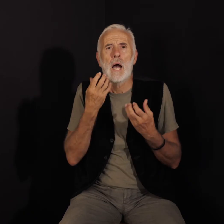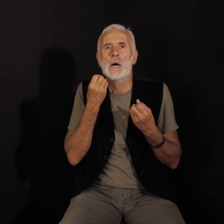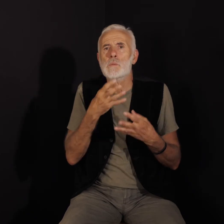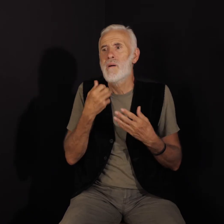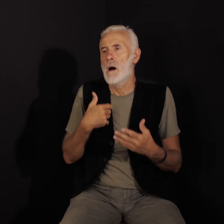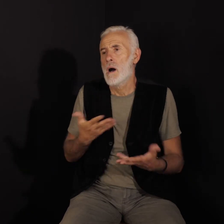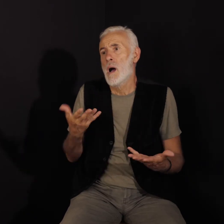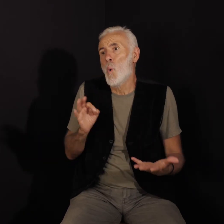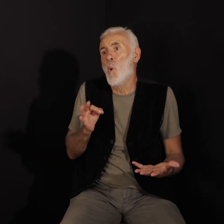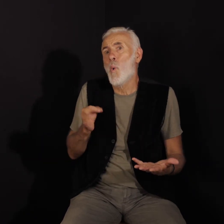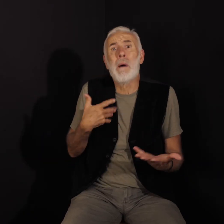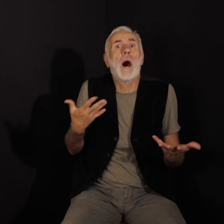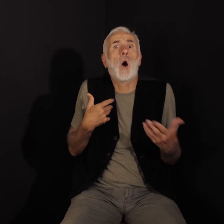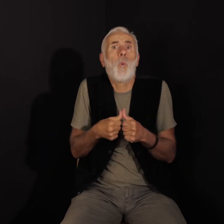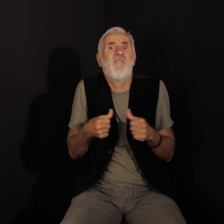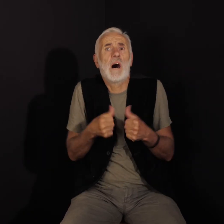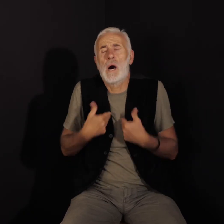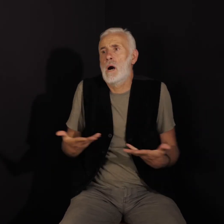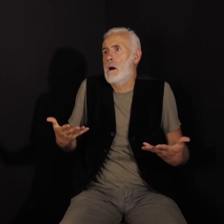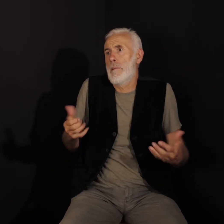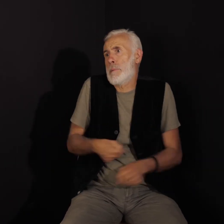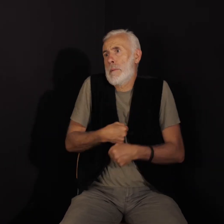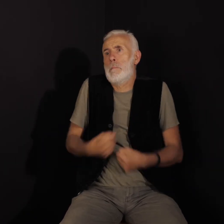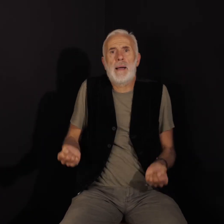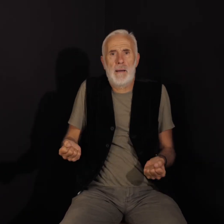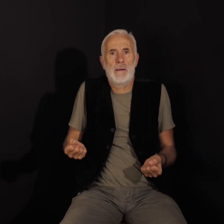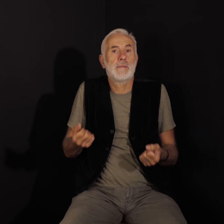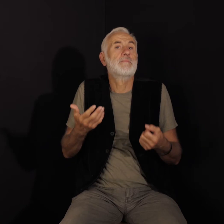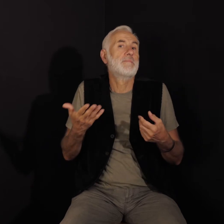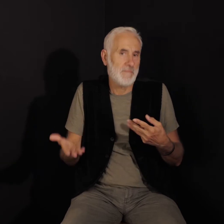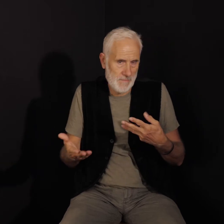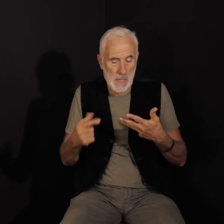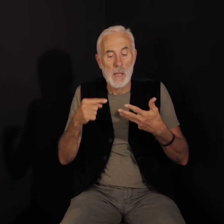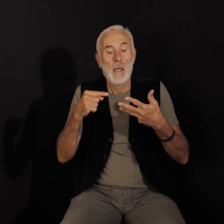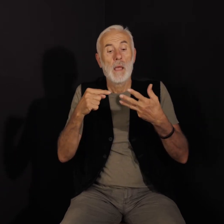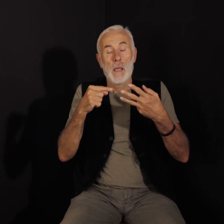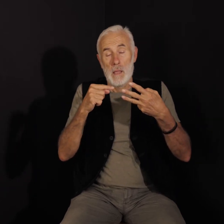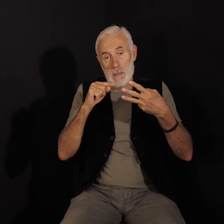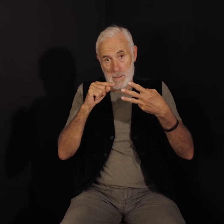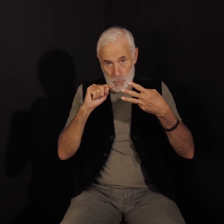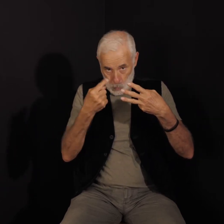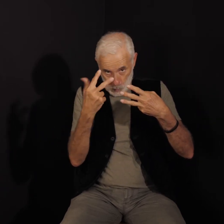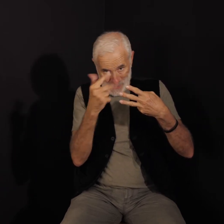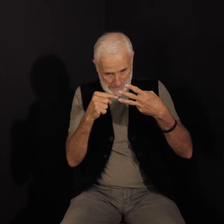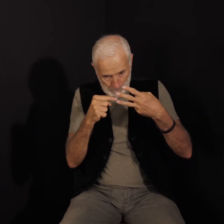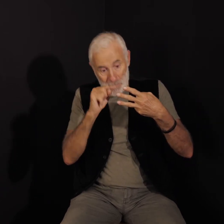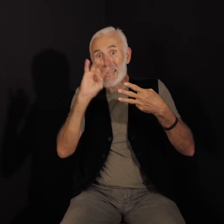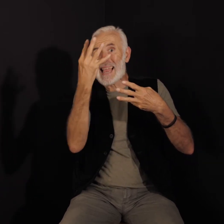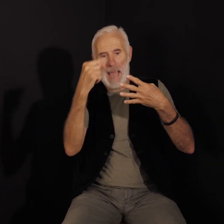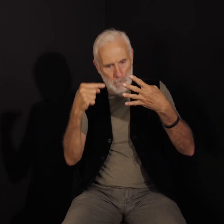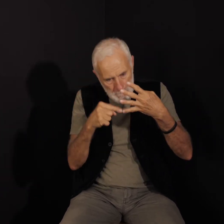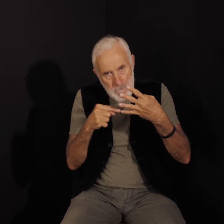sentiment d'impuissance. Et la quatrième partie s'intéresse à l'homme